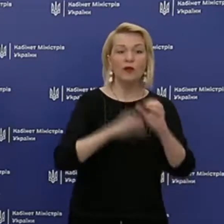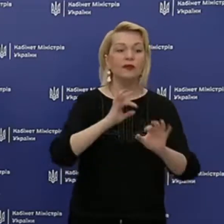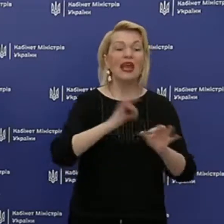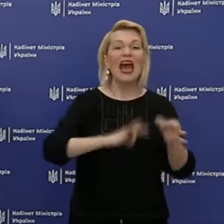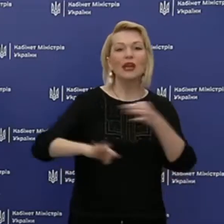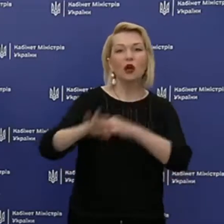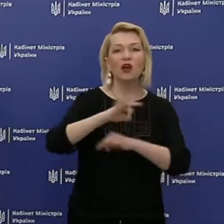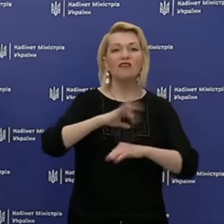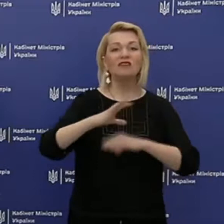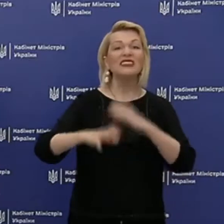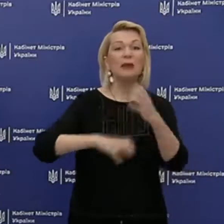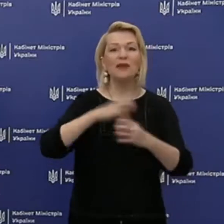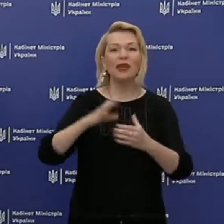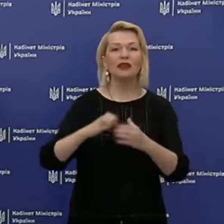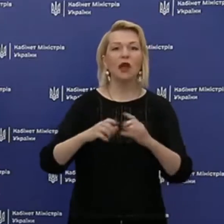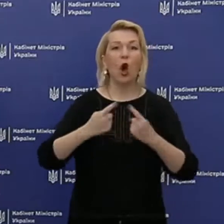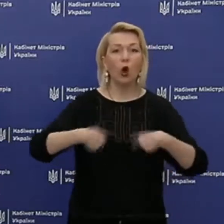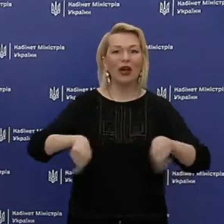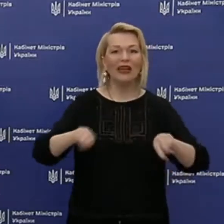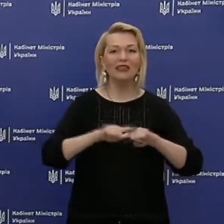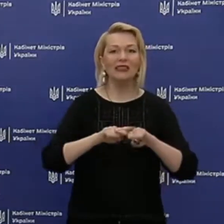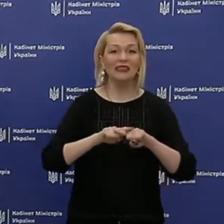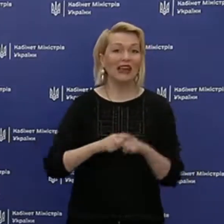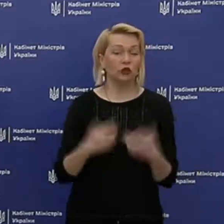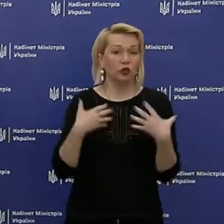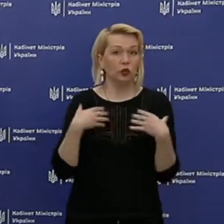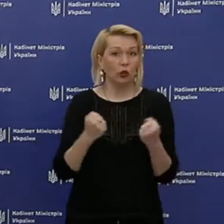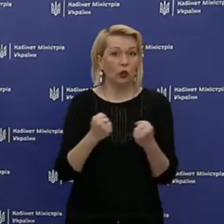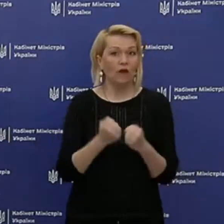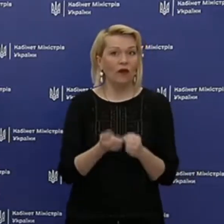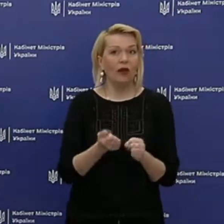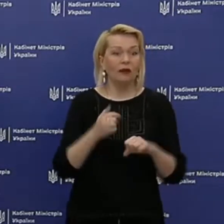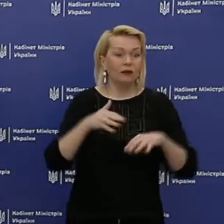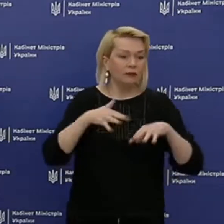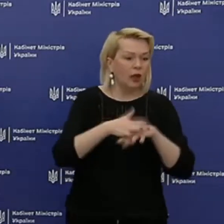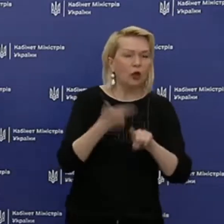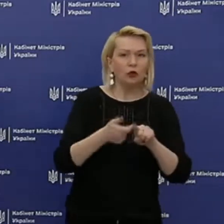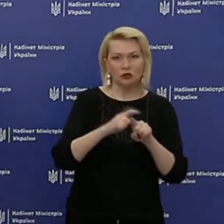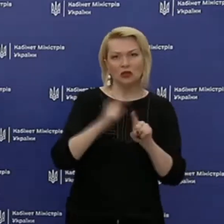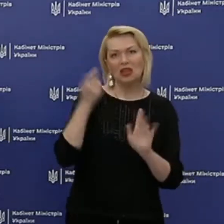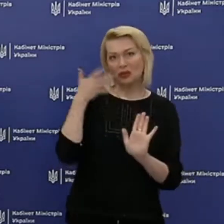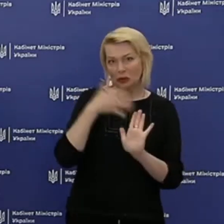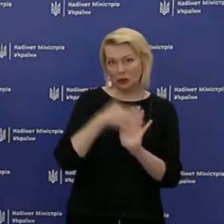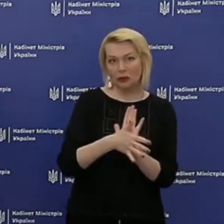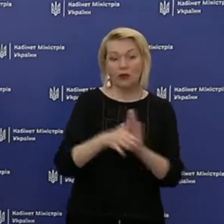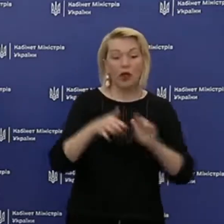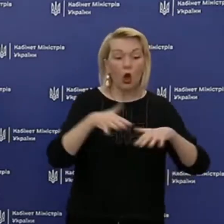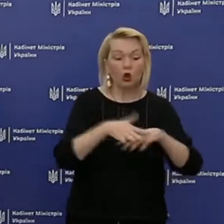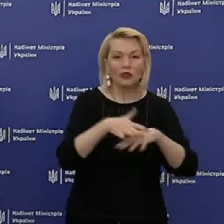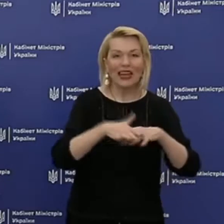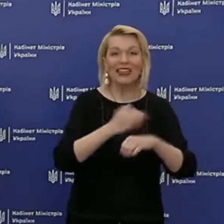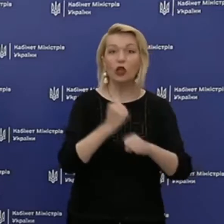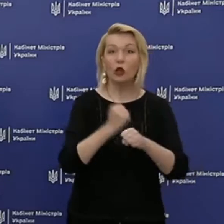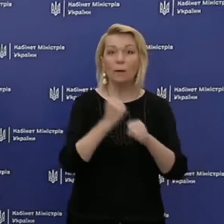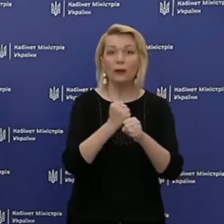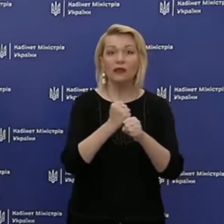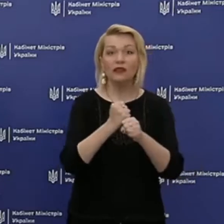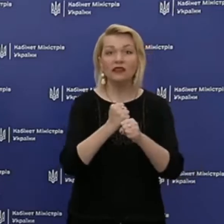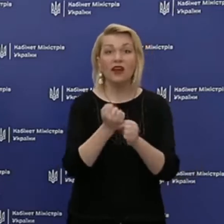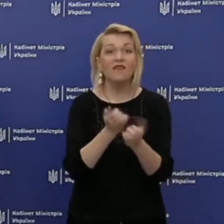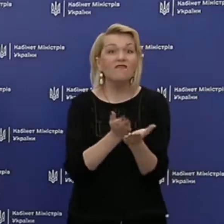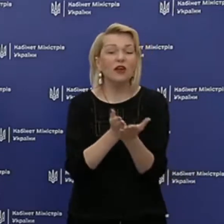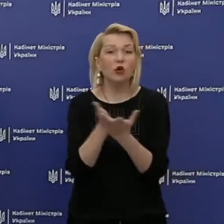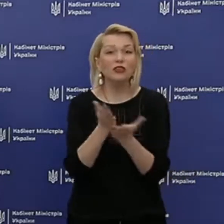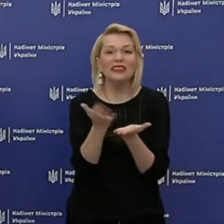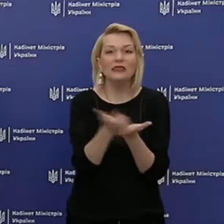рекомендована Всемирна організація охорони здоров'я. Вона там дуже зрозуміла. І розрахунки ці робились, виходячи з